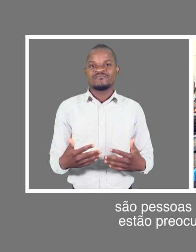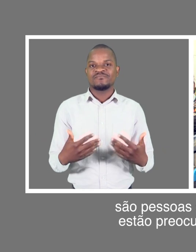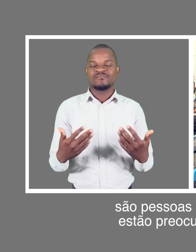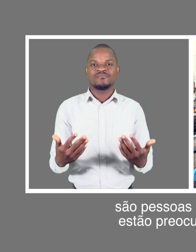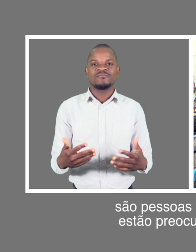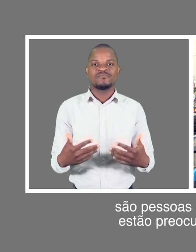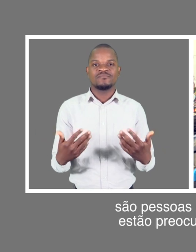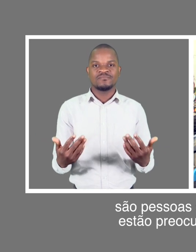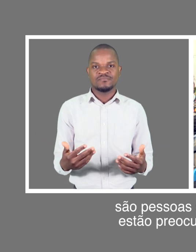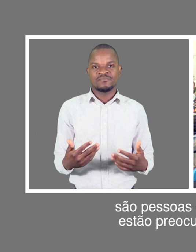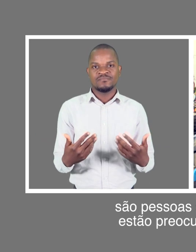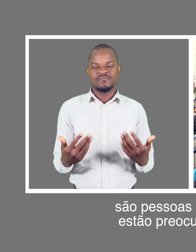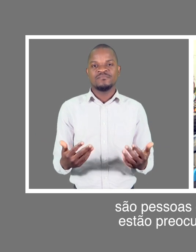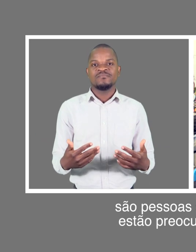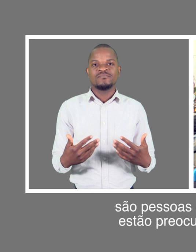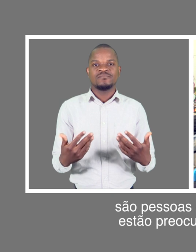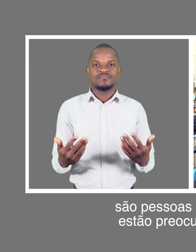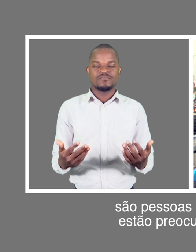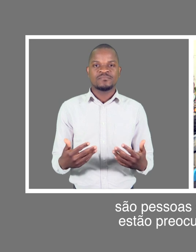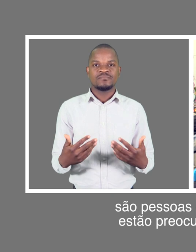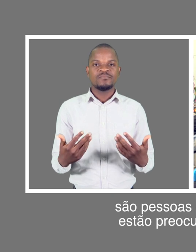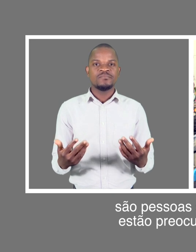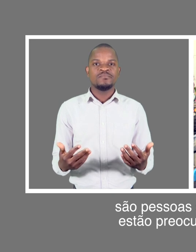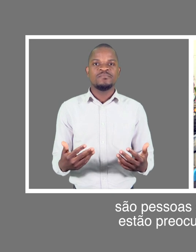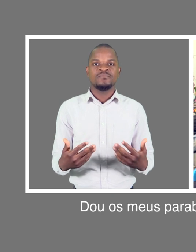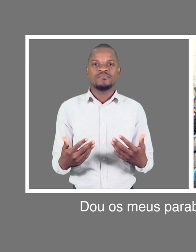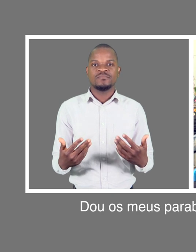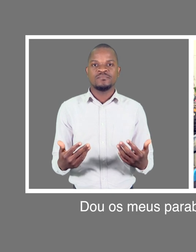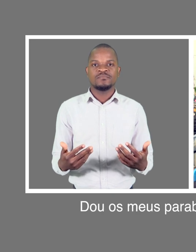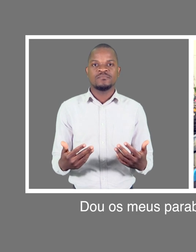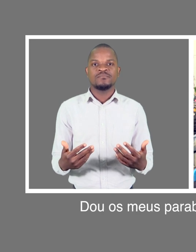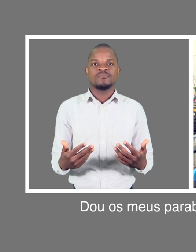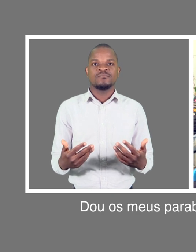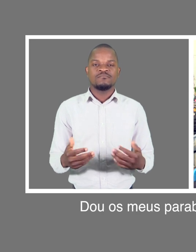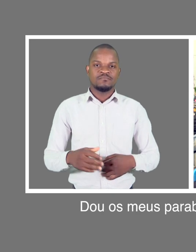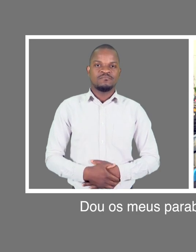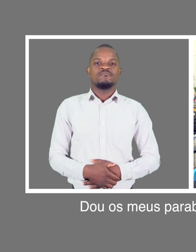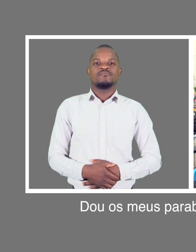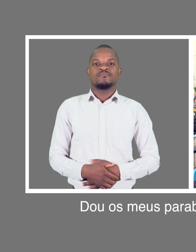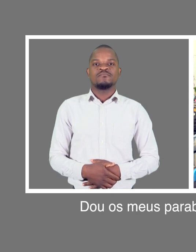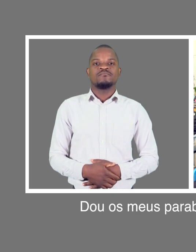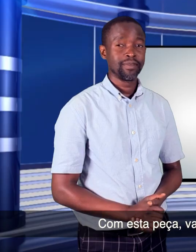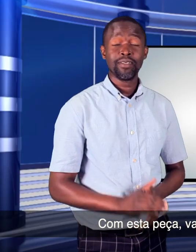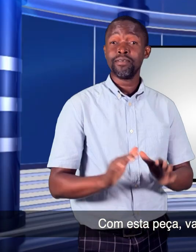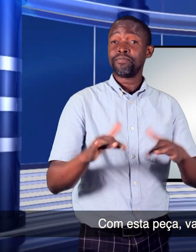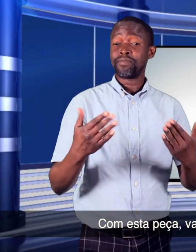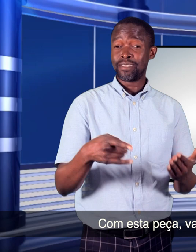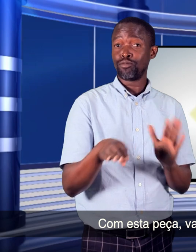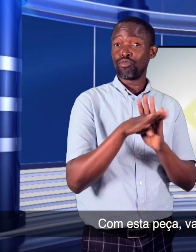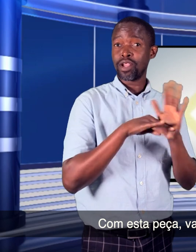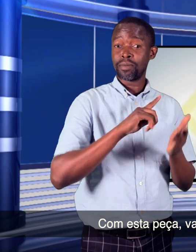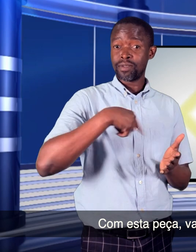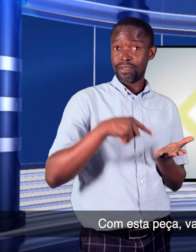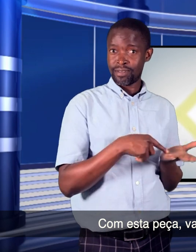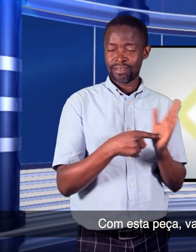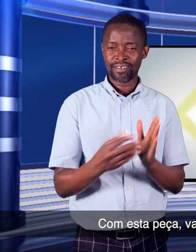são pessoas que, de boa fé, têm famílias e estão preocupadas com a sociedade. E dou os meus parabéns ao grupo do Motoqueiros. Com esta peça,